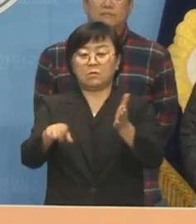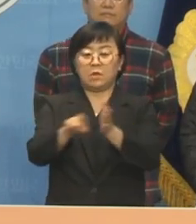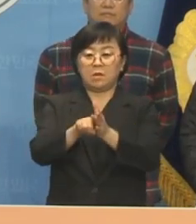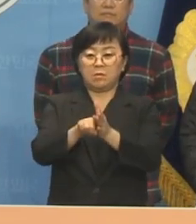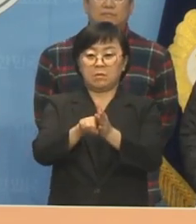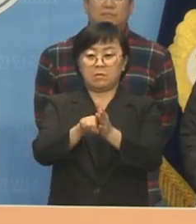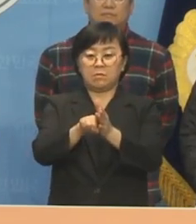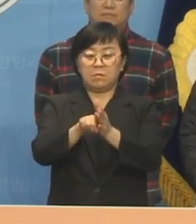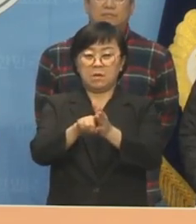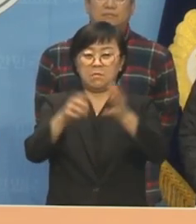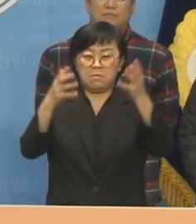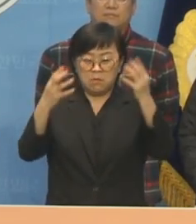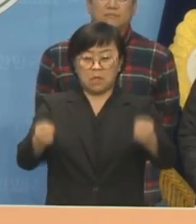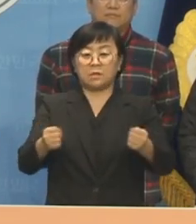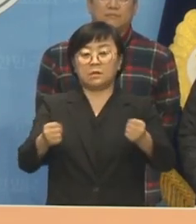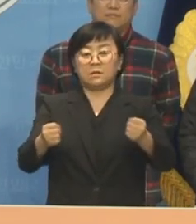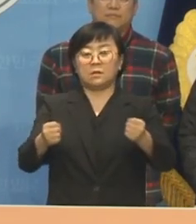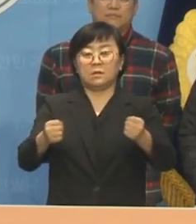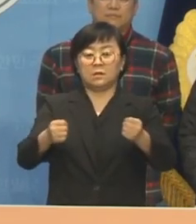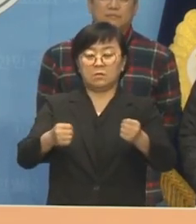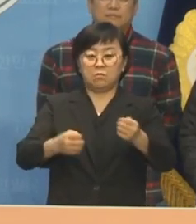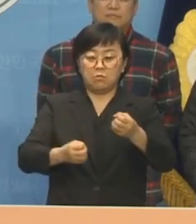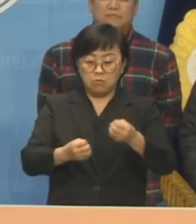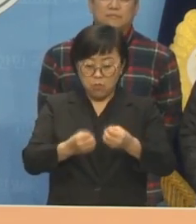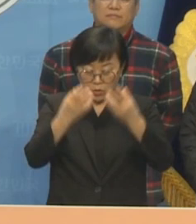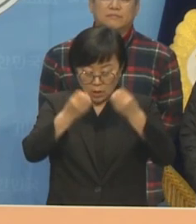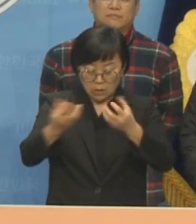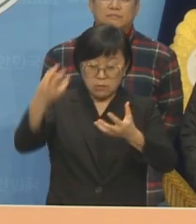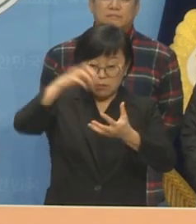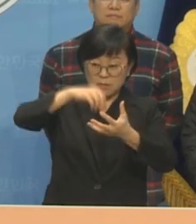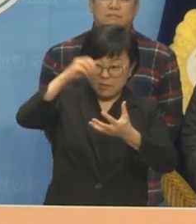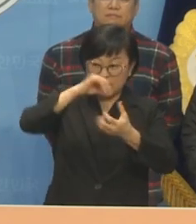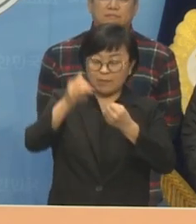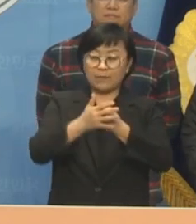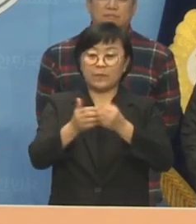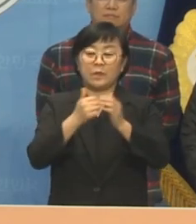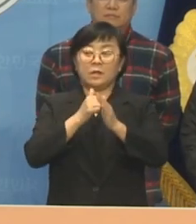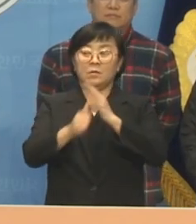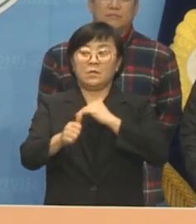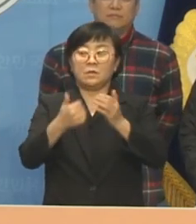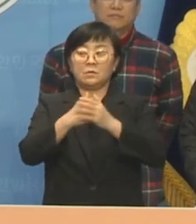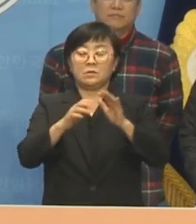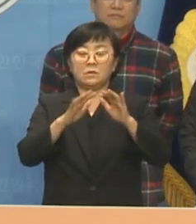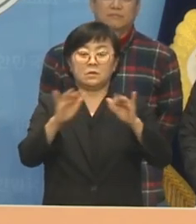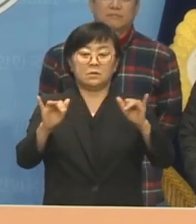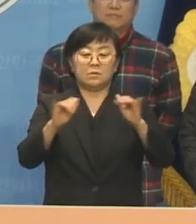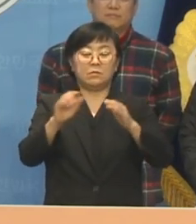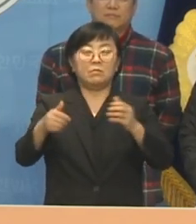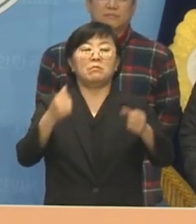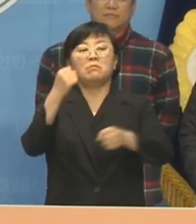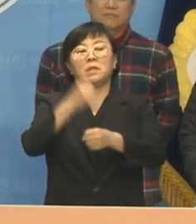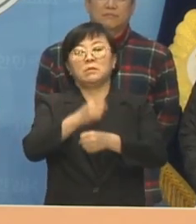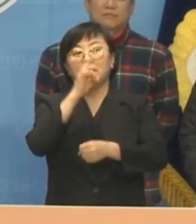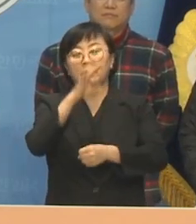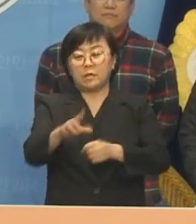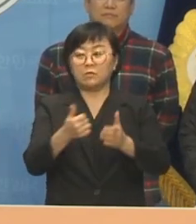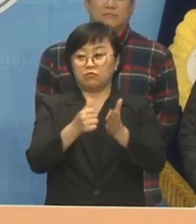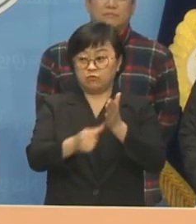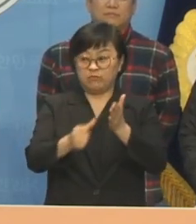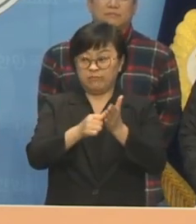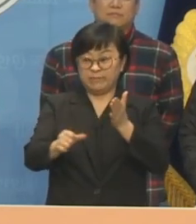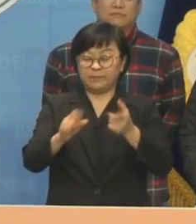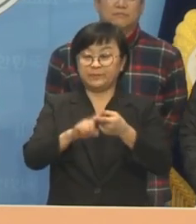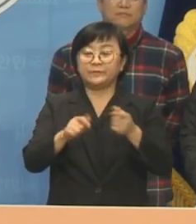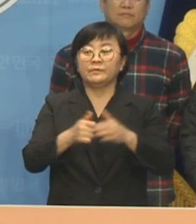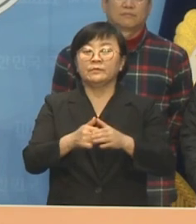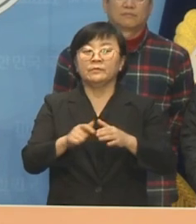안에 수백 개의 자탄을 담은 탄약으로 대표적인 비인도적 대량 살상 무기입니다. 확산탄으로